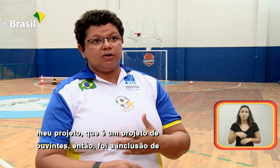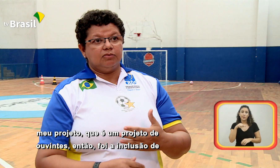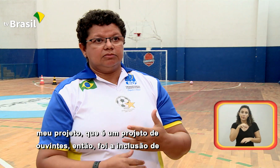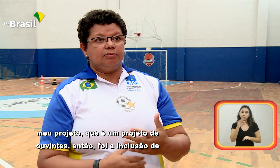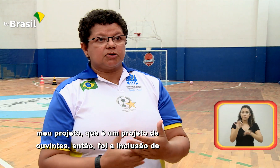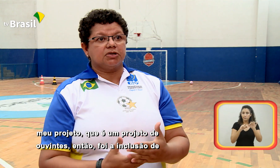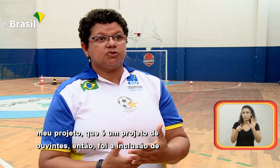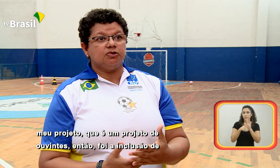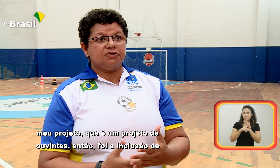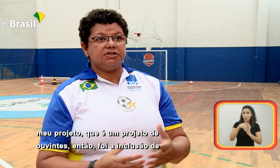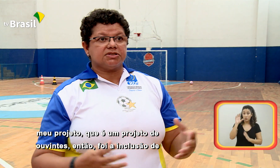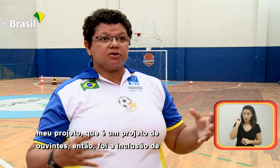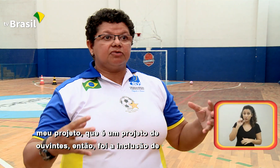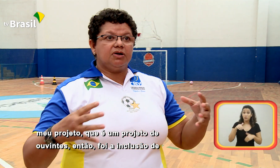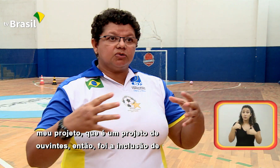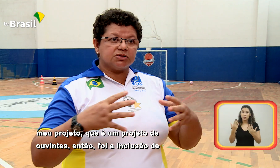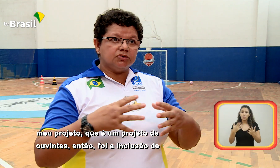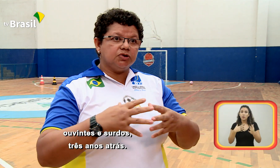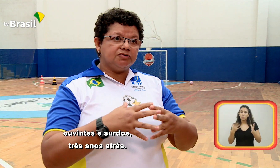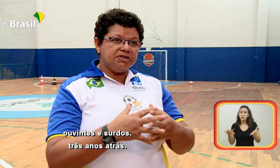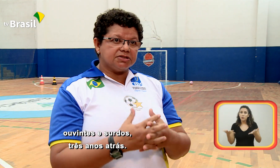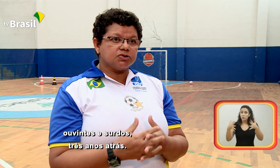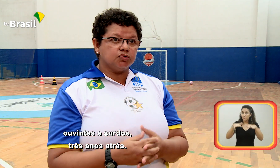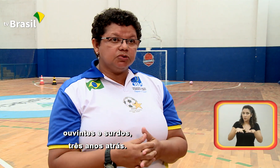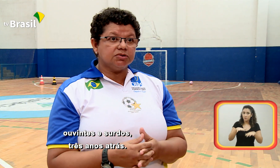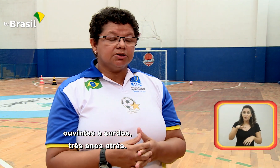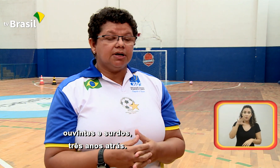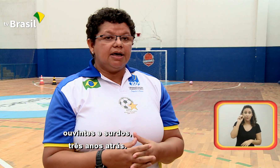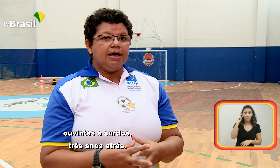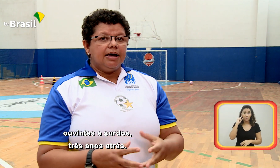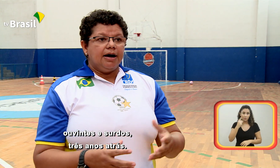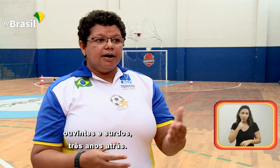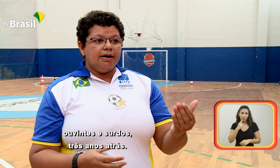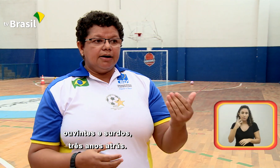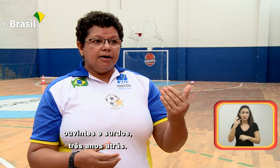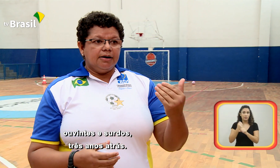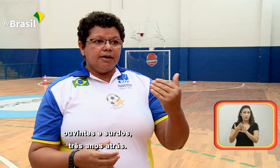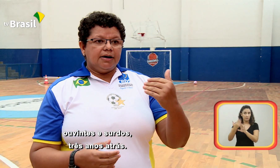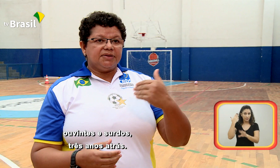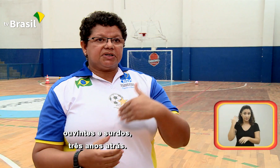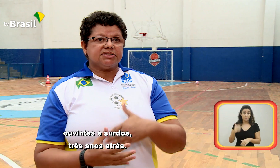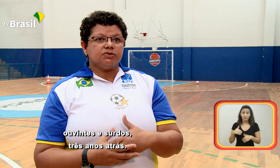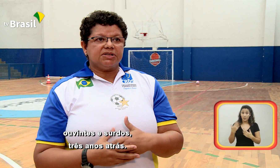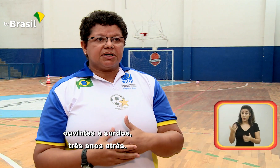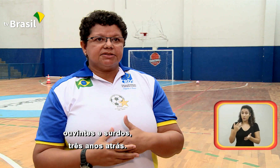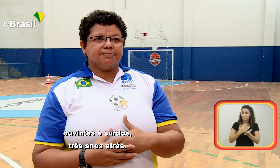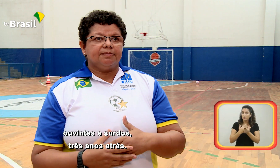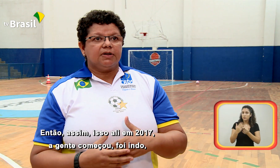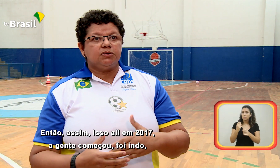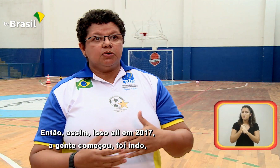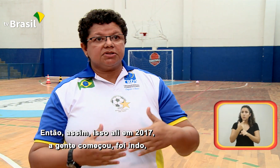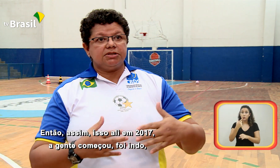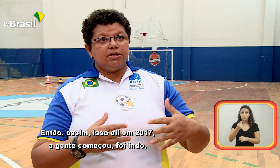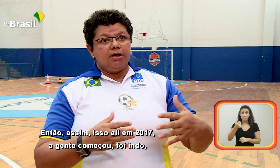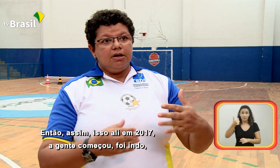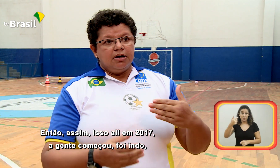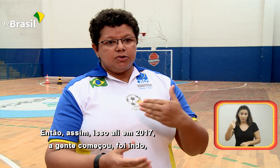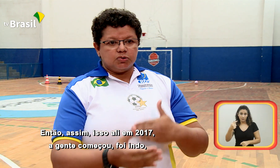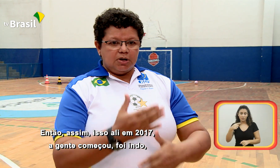um projeto de ouvintes, então foi a inclusão de ouvintes e surdos, há 3 anos atrás. Então, assim, isso ali